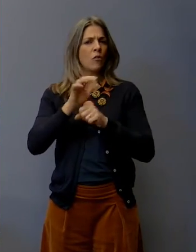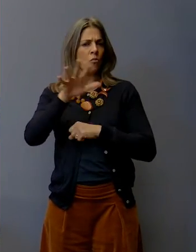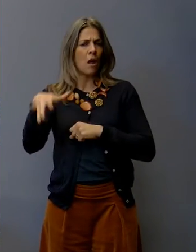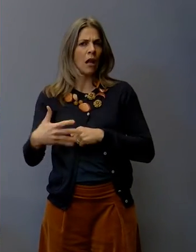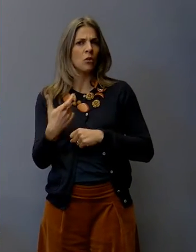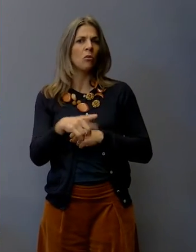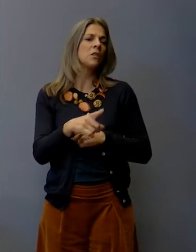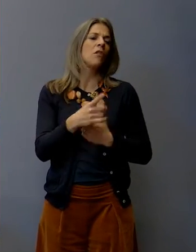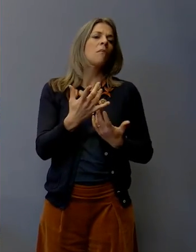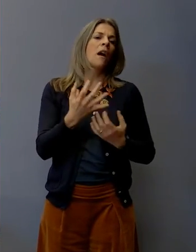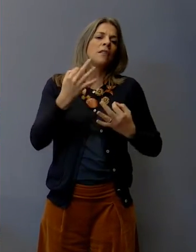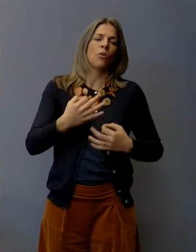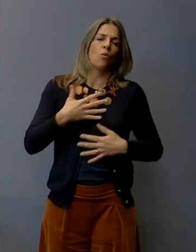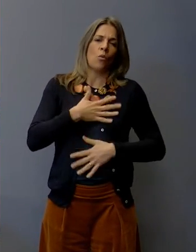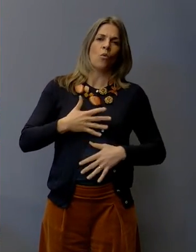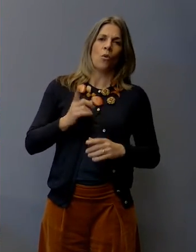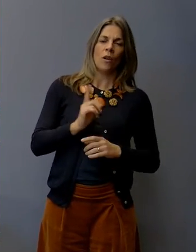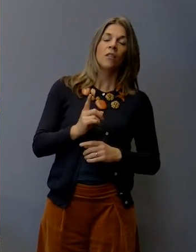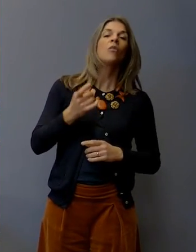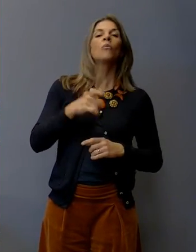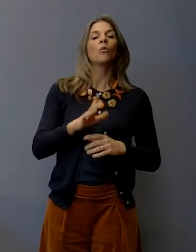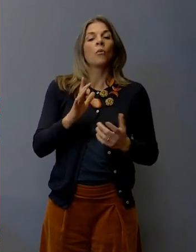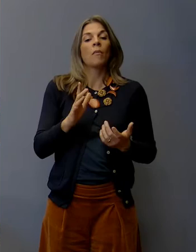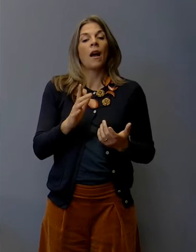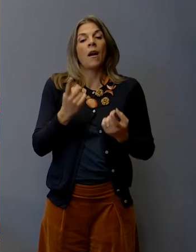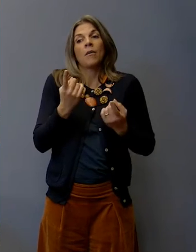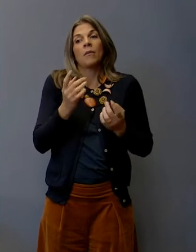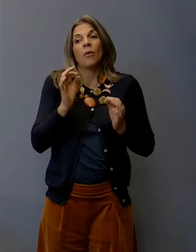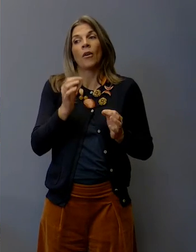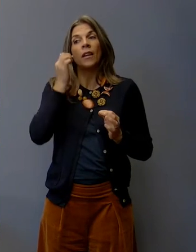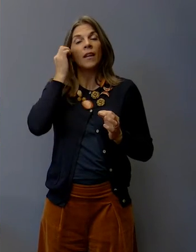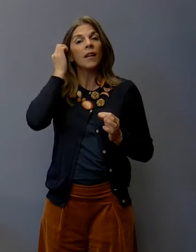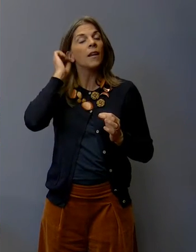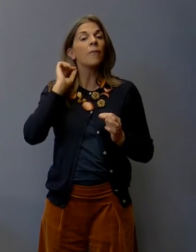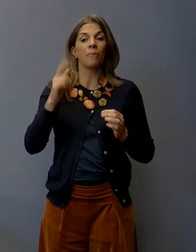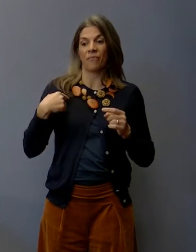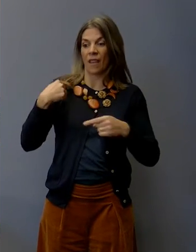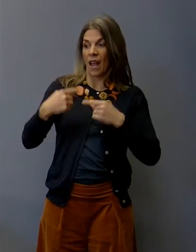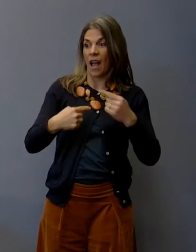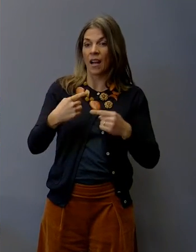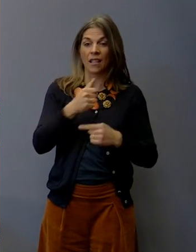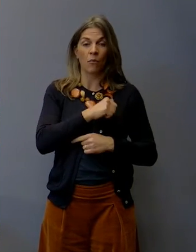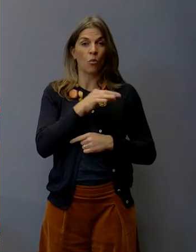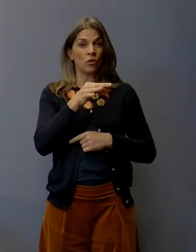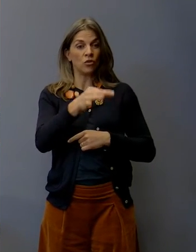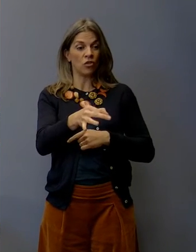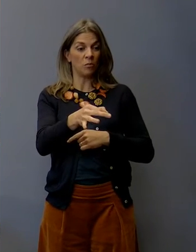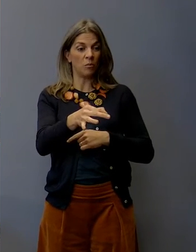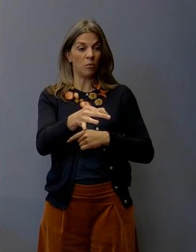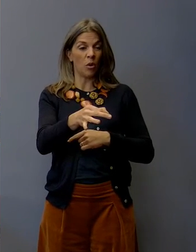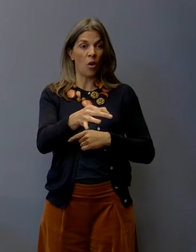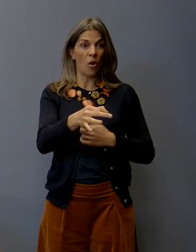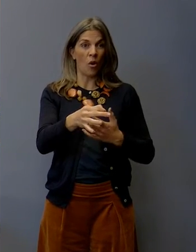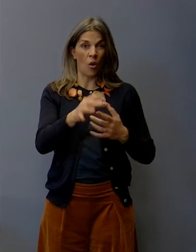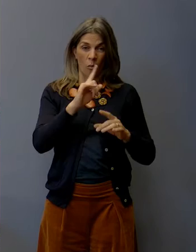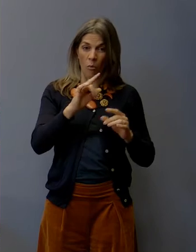servi dopodichè che i direttori mettano i bastoni tra le ruote nel corso degli anni o come di realmente sarebbe davvero importante